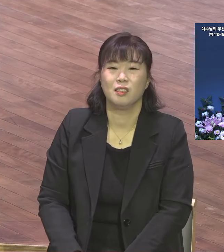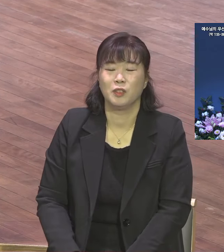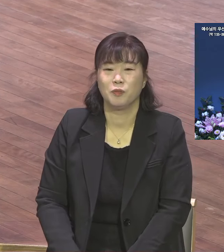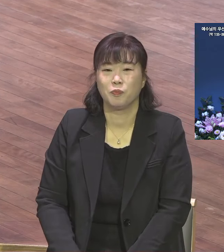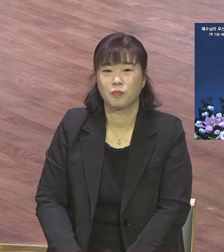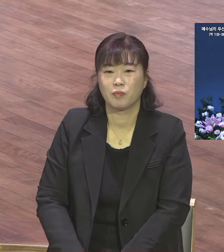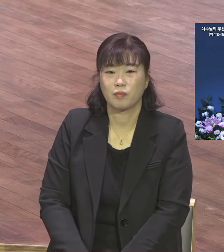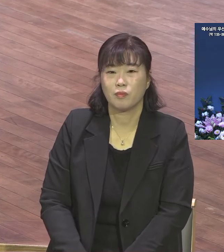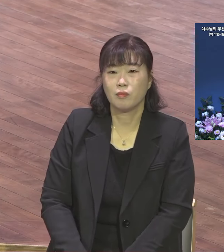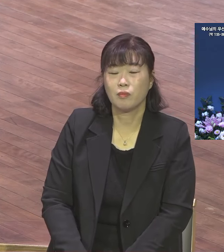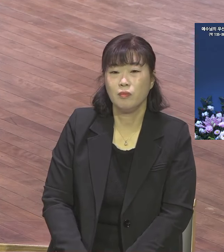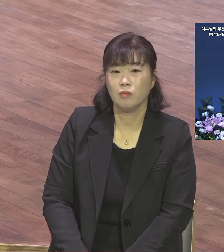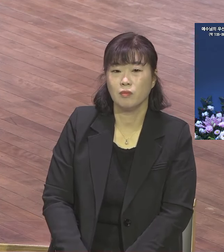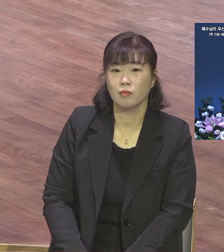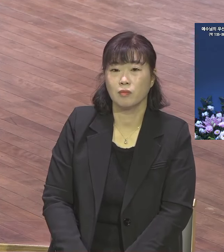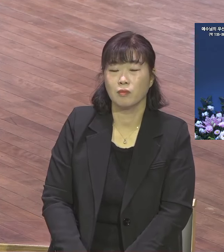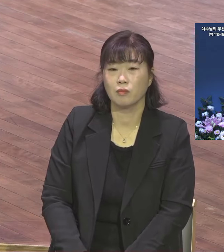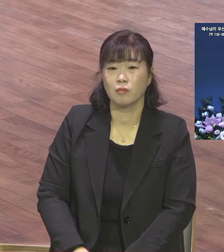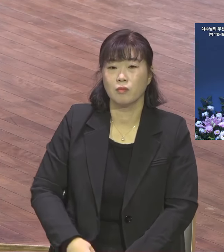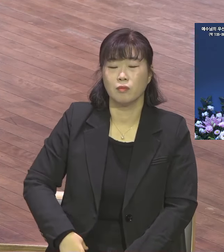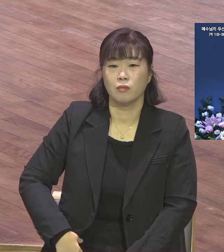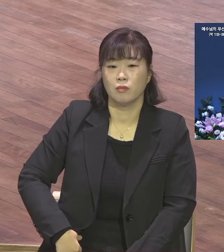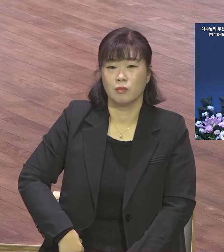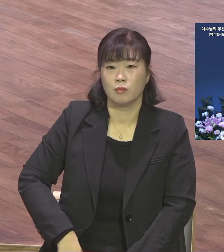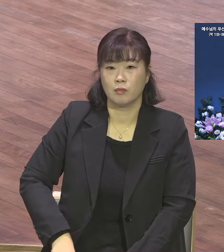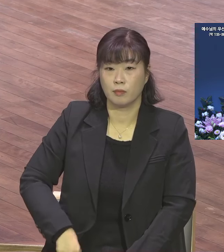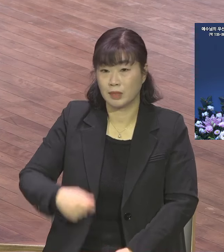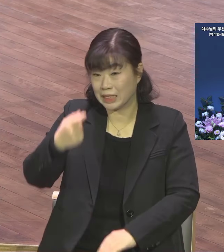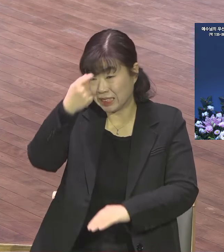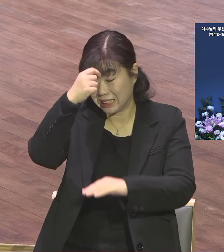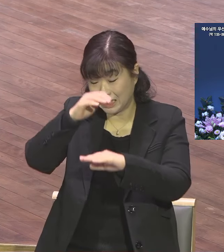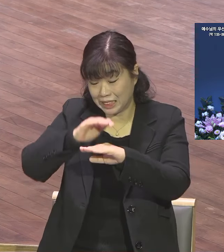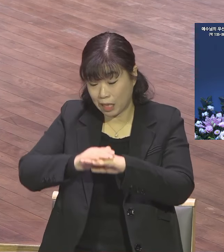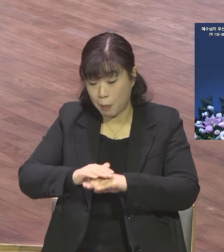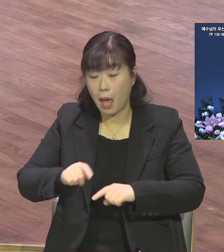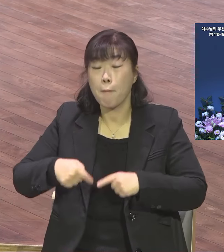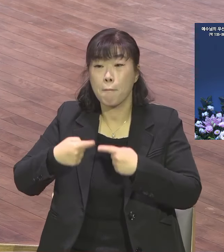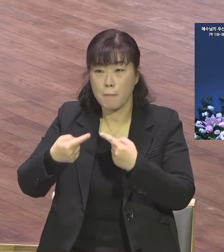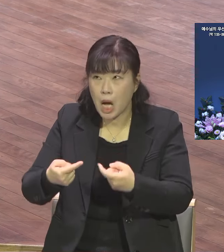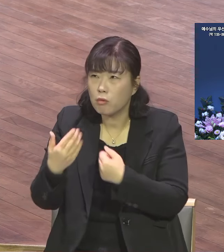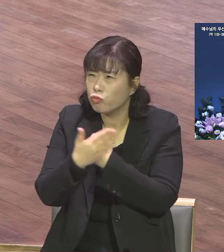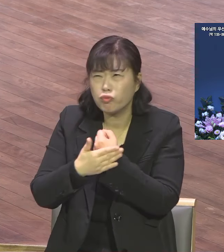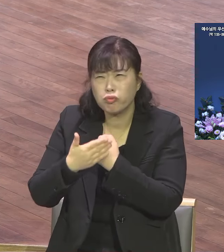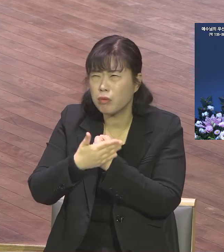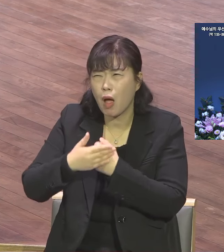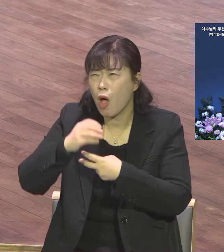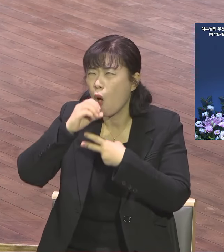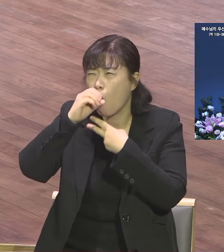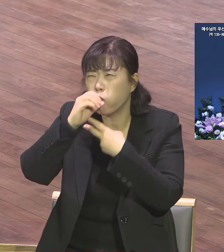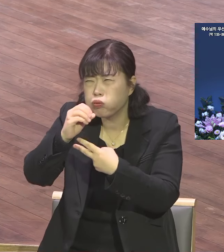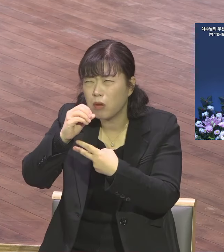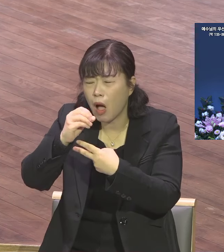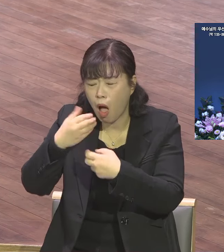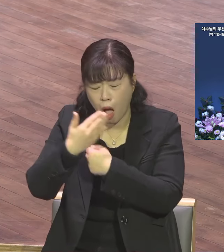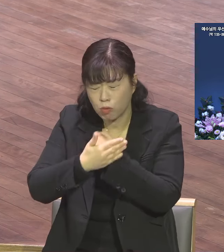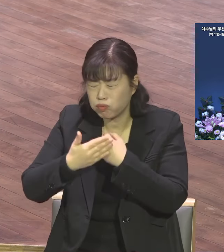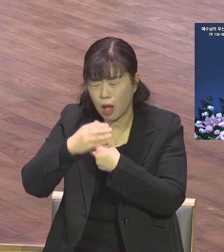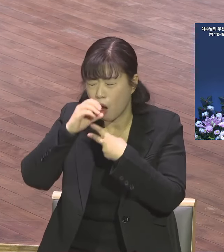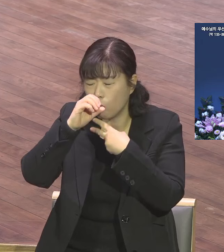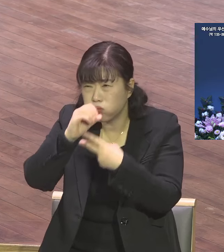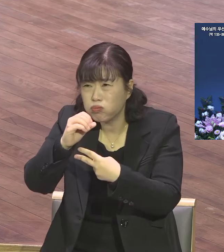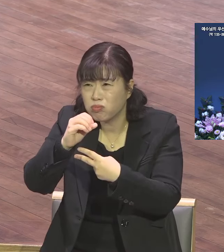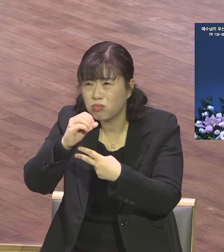은혜를 못 받은 사람, 다시 말하면 예배 성공을 못한 사람의 특징은요, 전도 소리도 하면